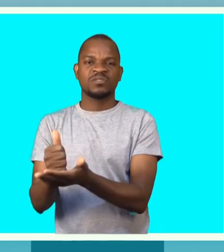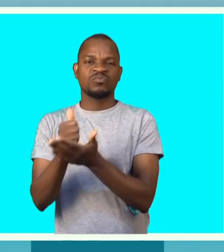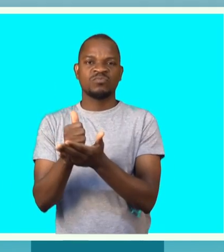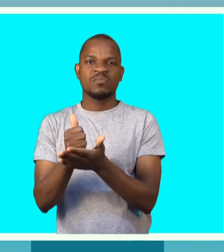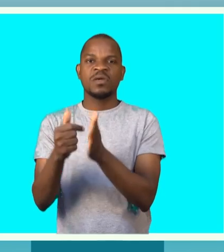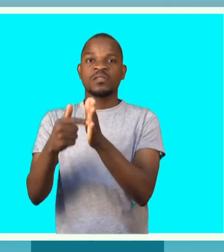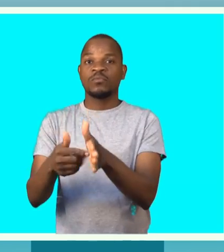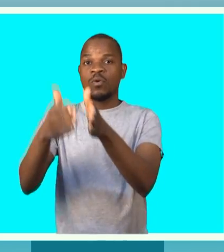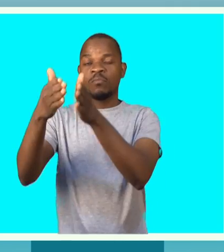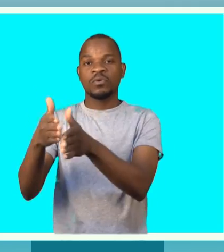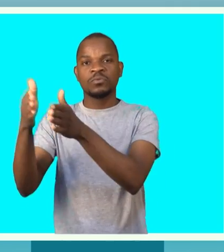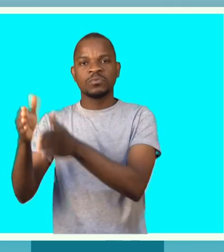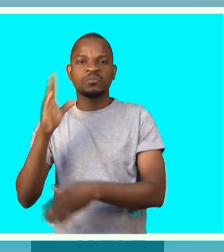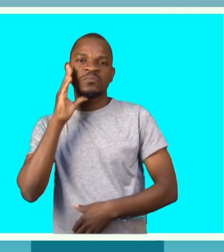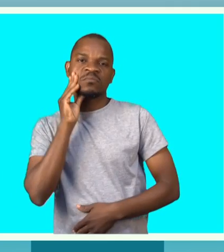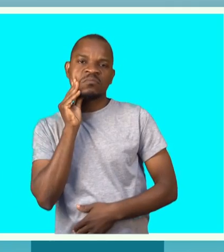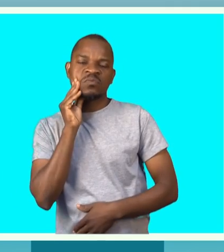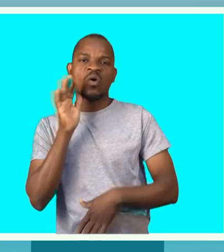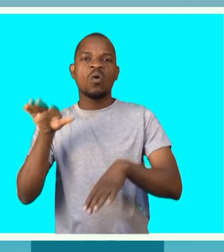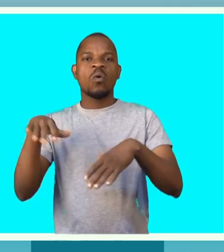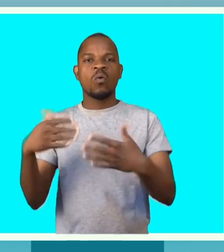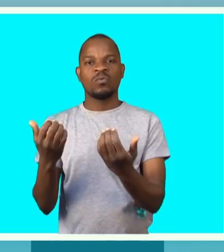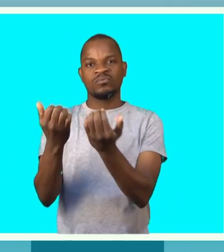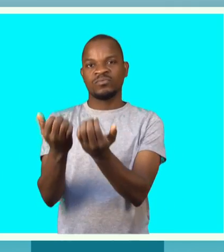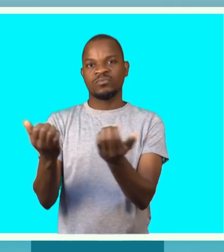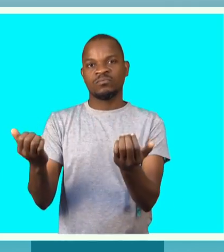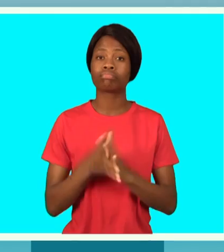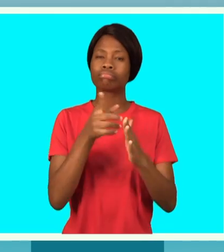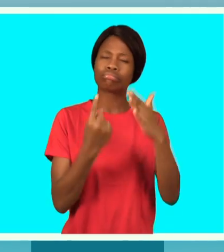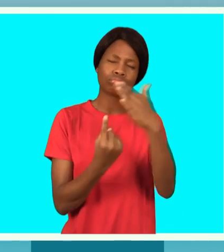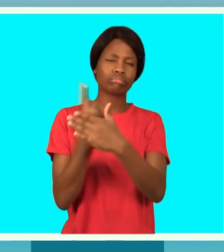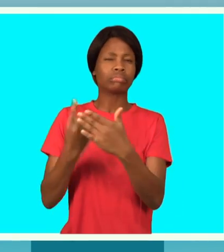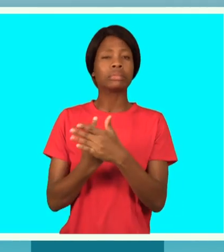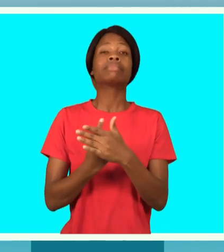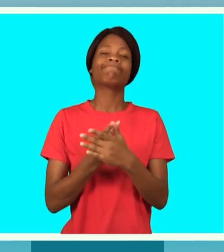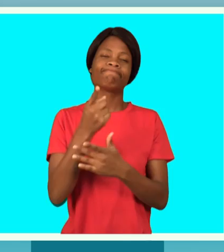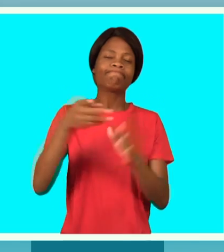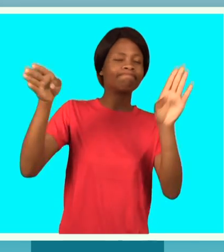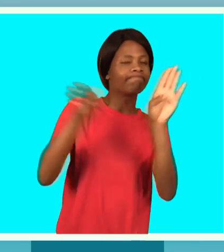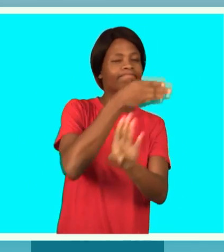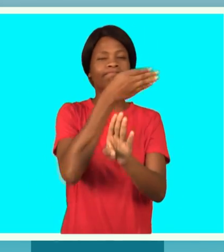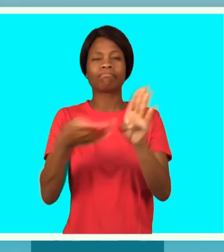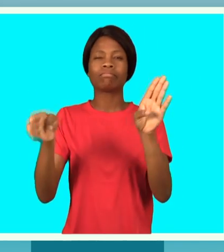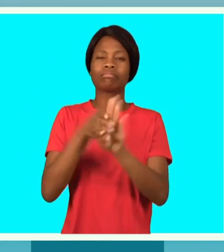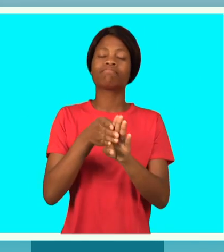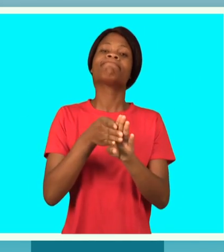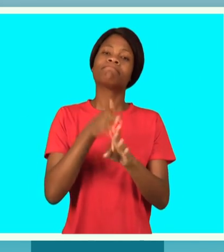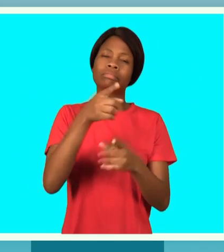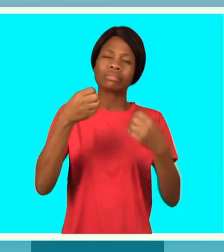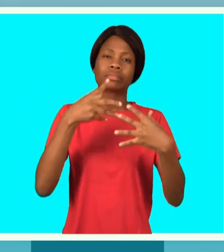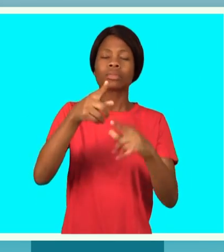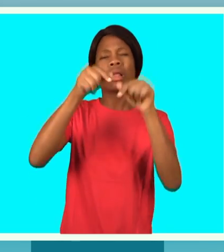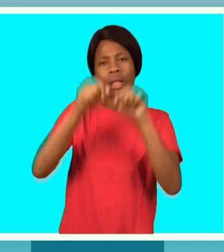falar do menor, estamos a falar da pessoa portadora de deficiência. Em caso de violência doméstica, as vítimas